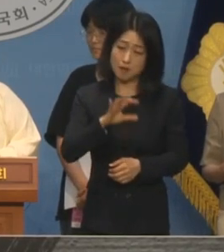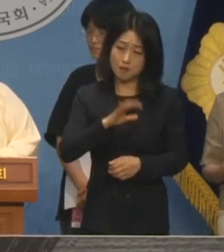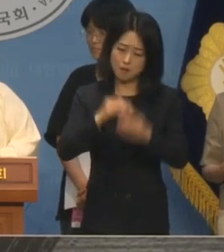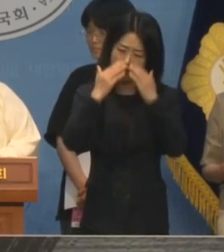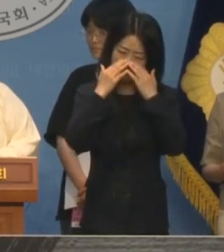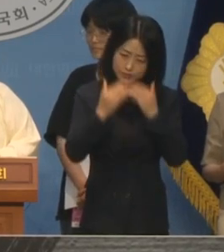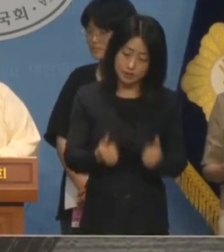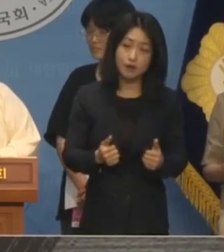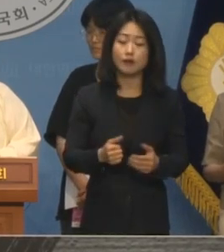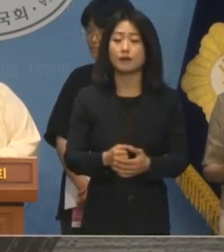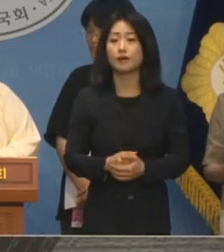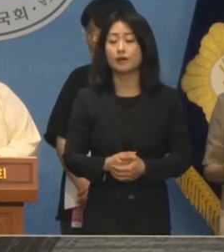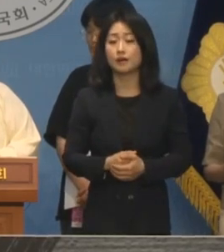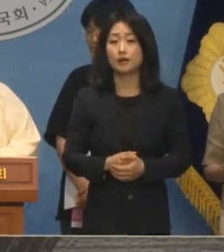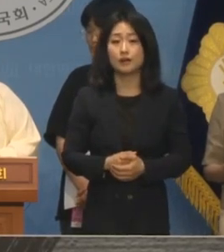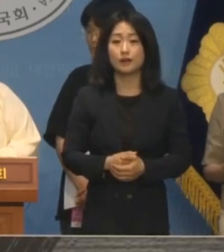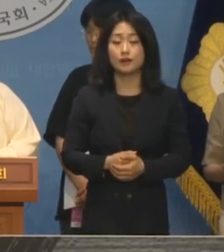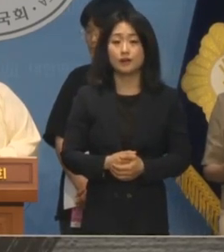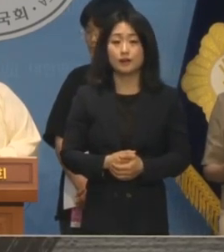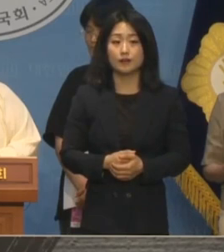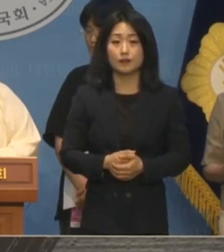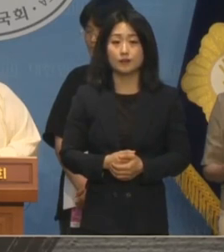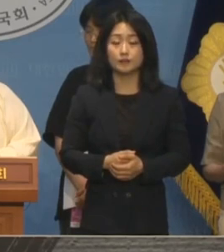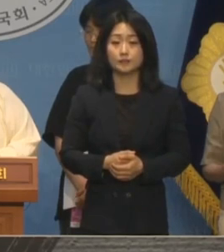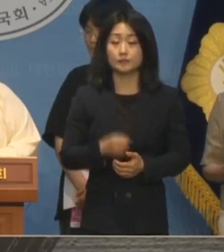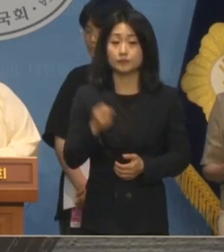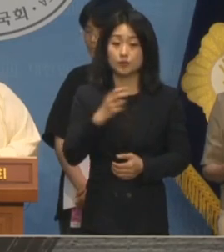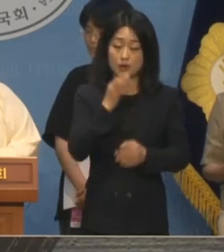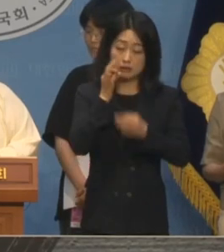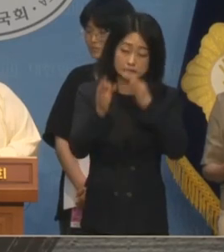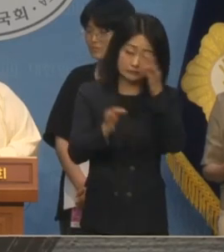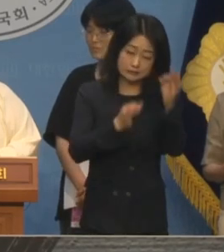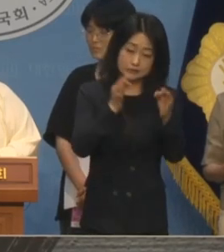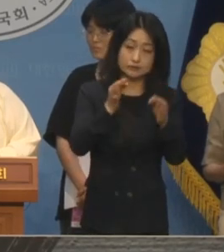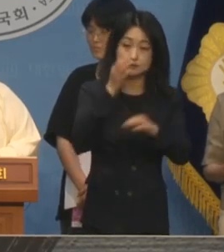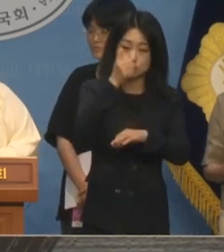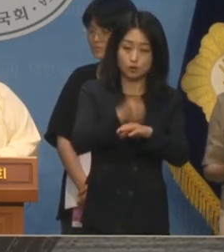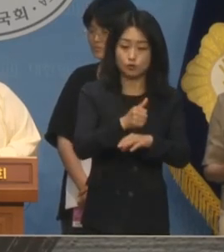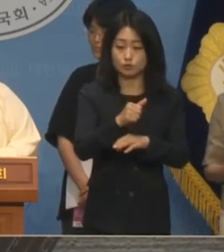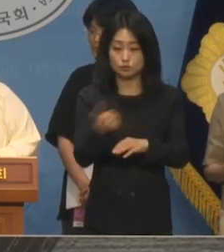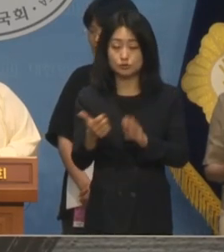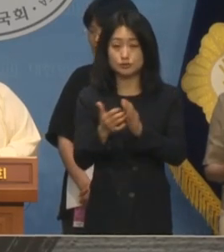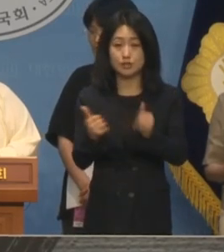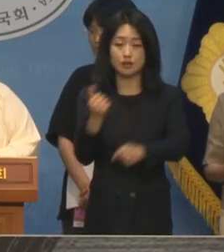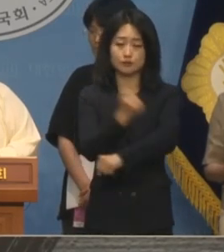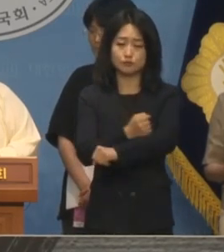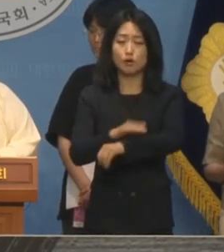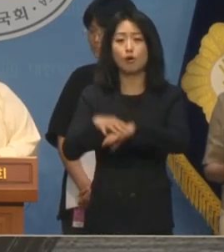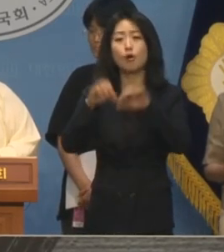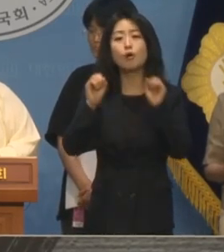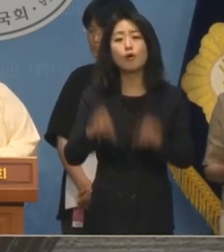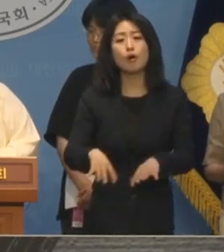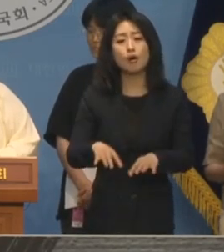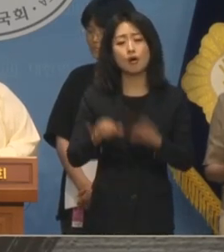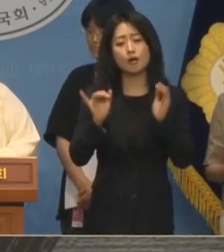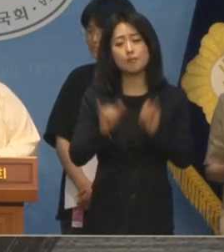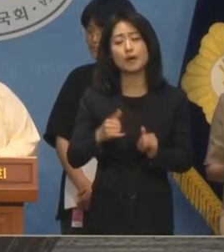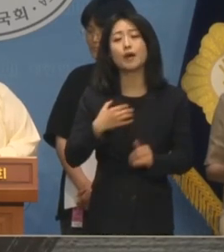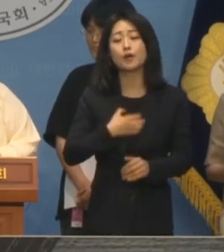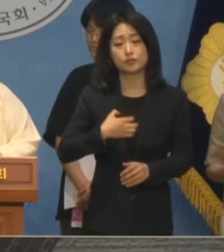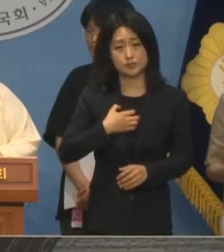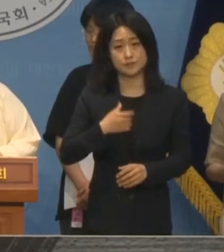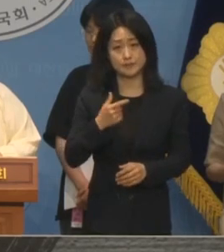하나요? 탈시설을 외치다 돌아가신 분들의 고생은 어디로 갔나요? 너무